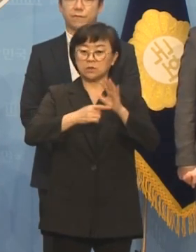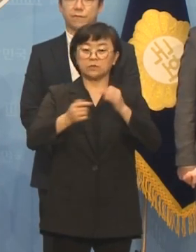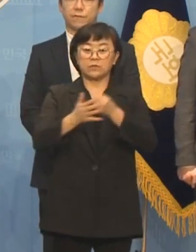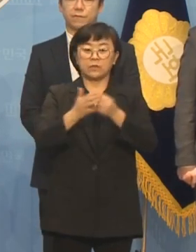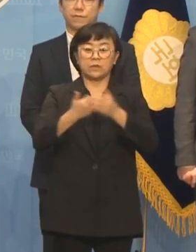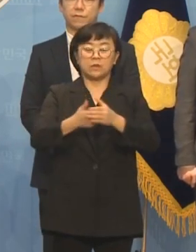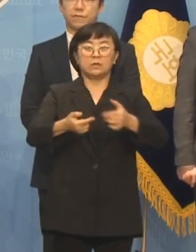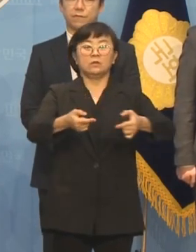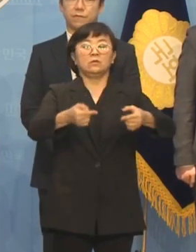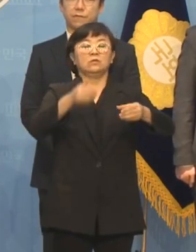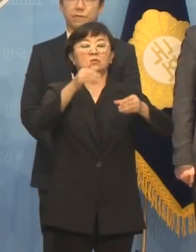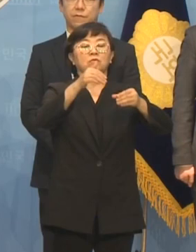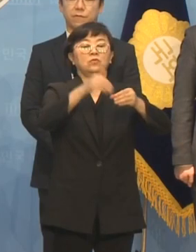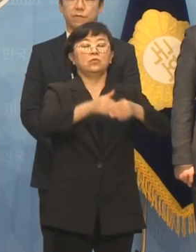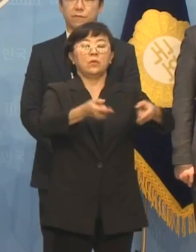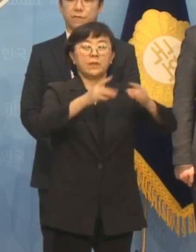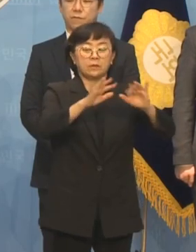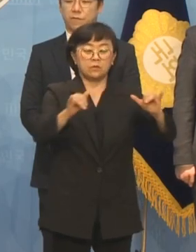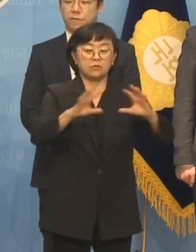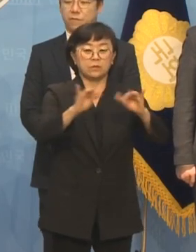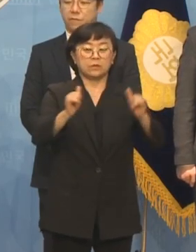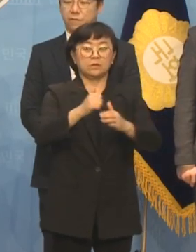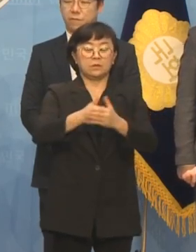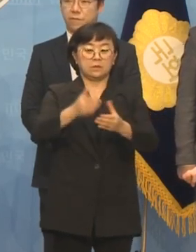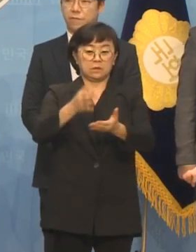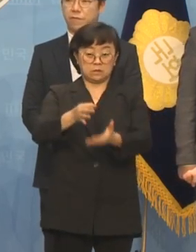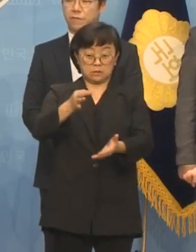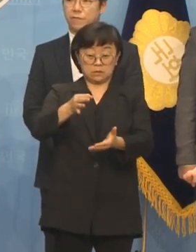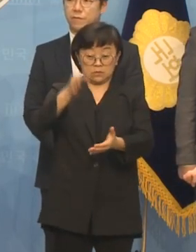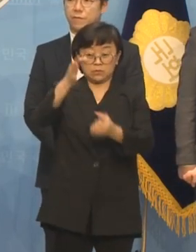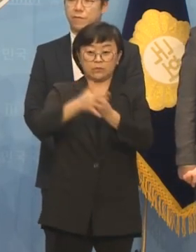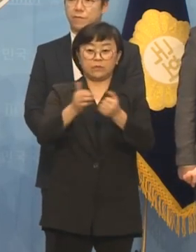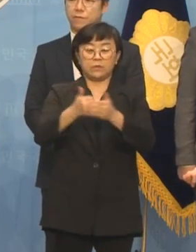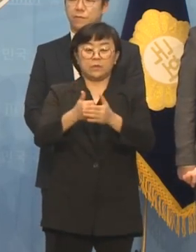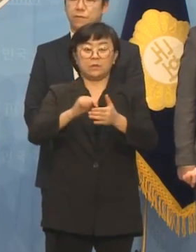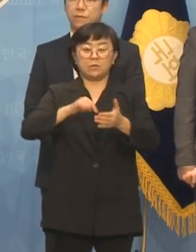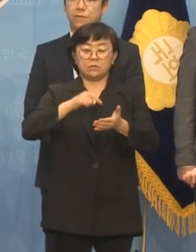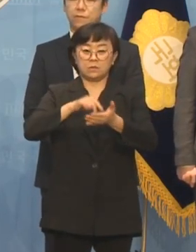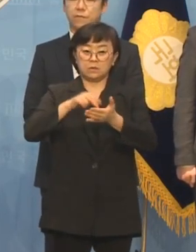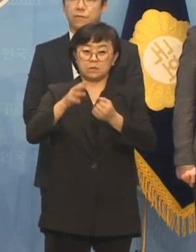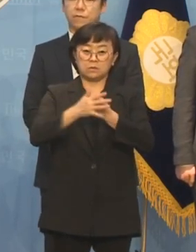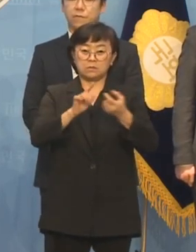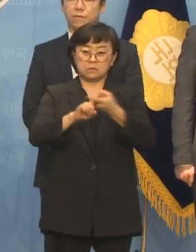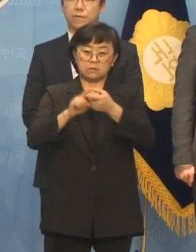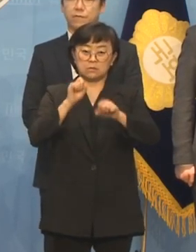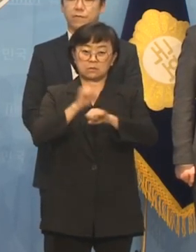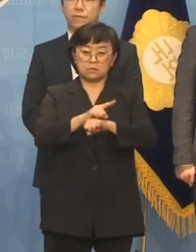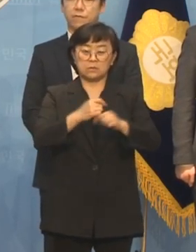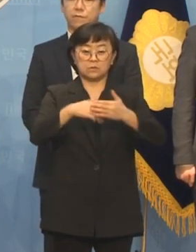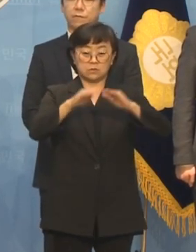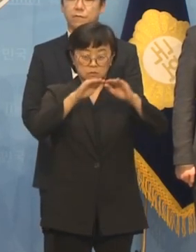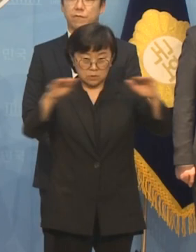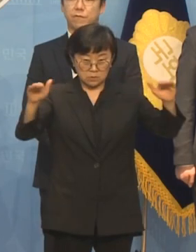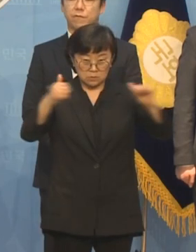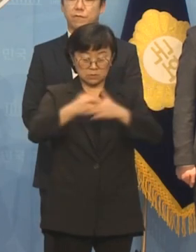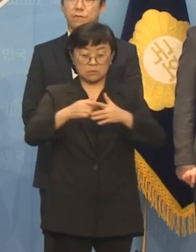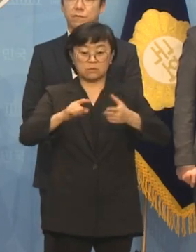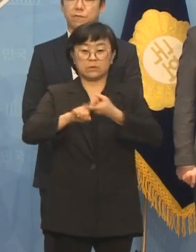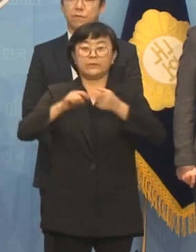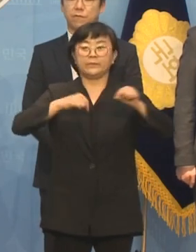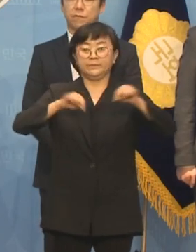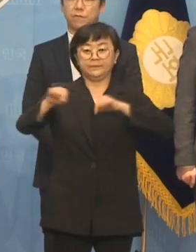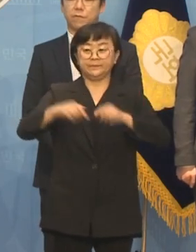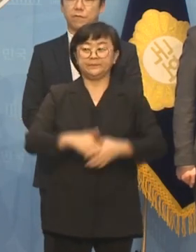주권자인 국민의 투표 가치를 높이고 독자성과 연대성의 조화를 추구하는 수평적인 연합정치입니다.